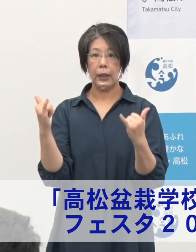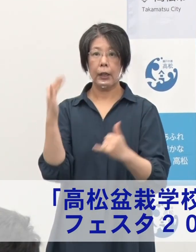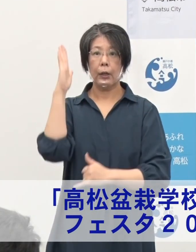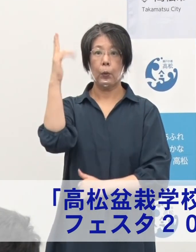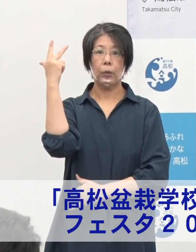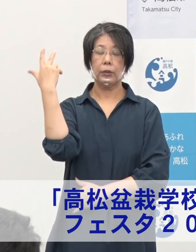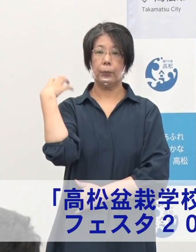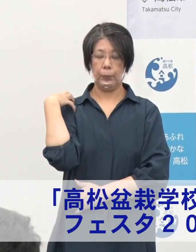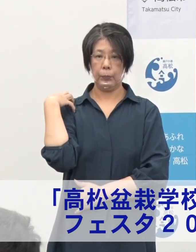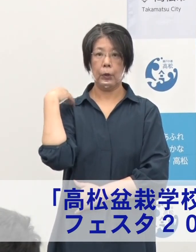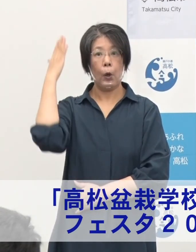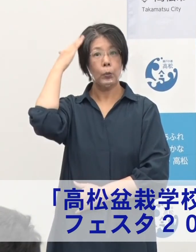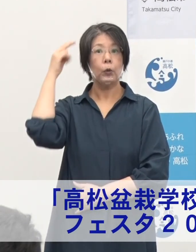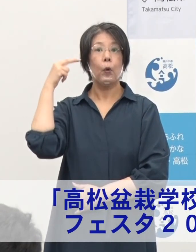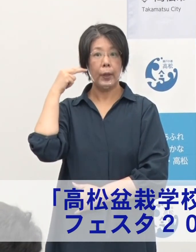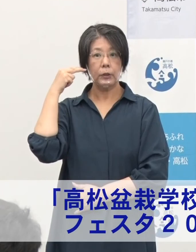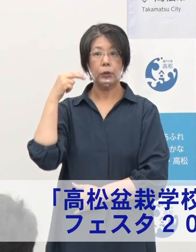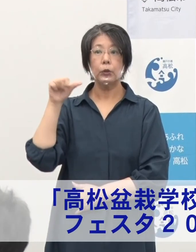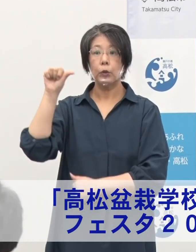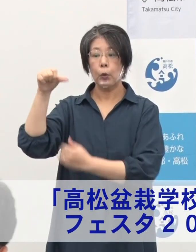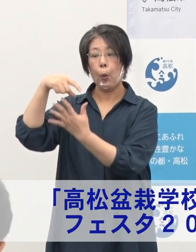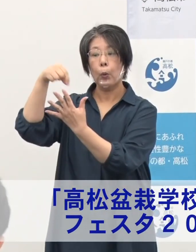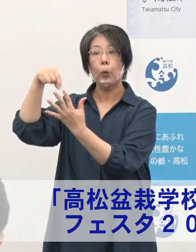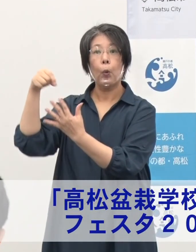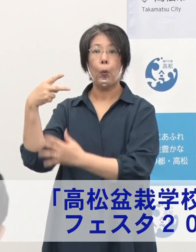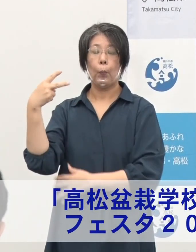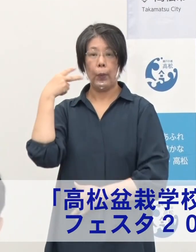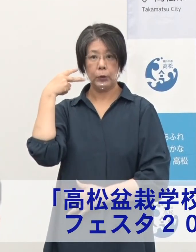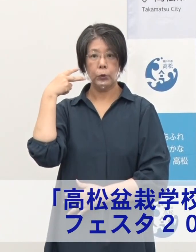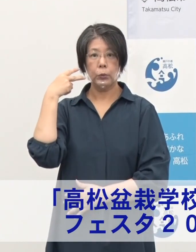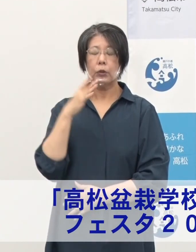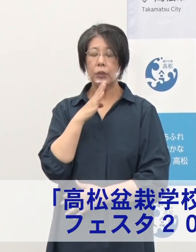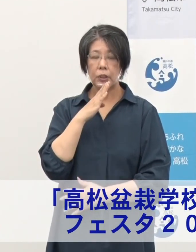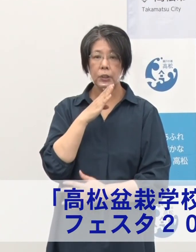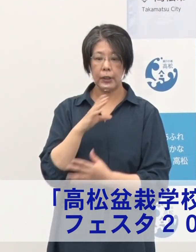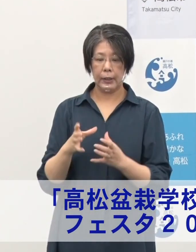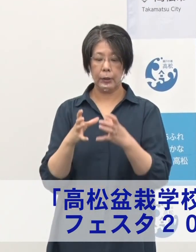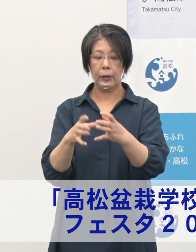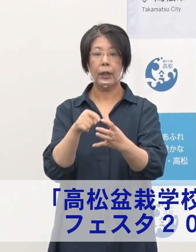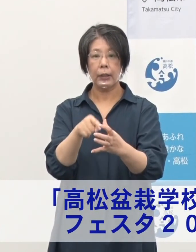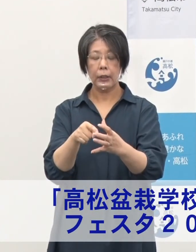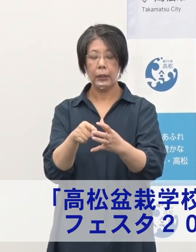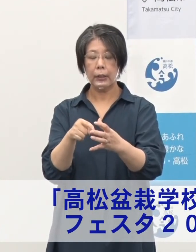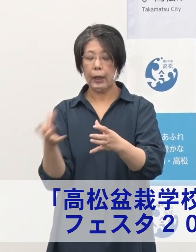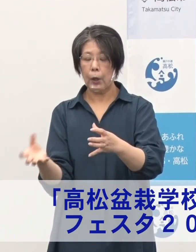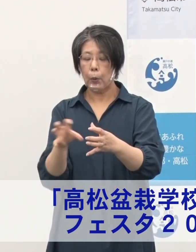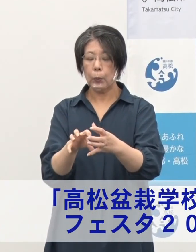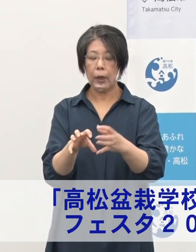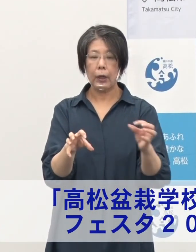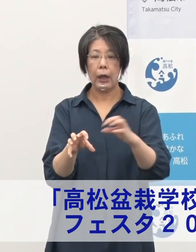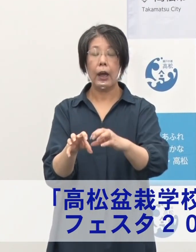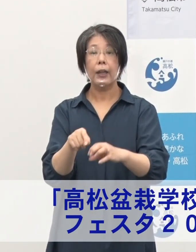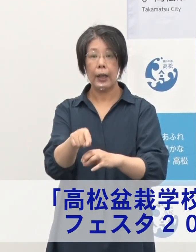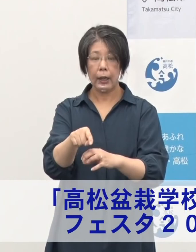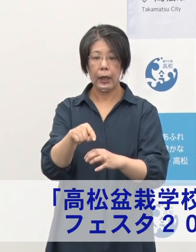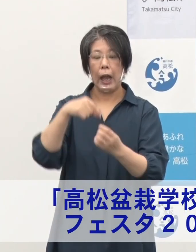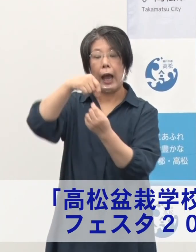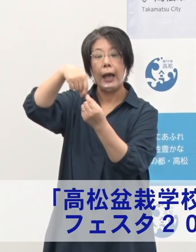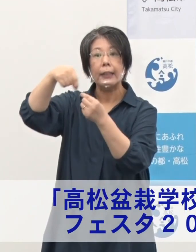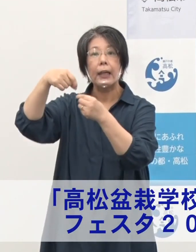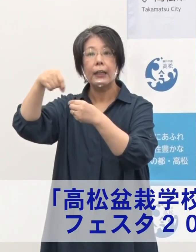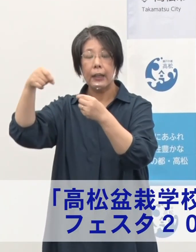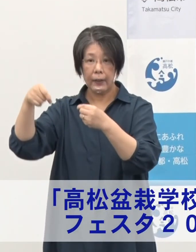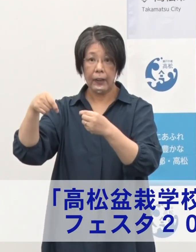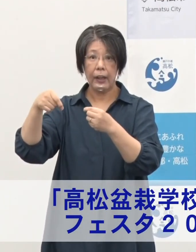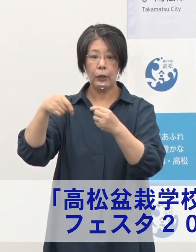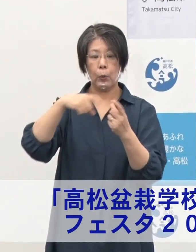なりくろ松屋五葉松などの実物の盆栽を用いて植え替えや針金掛けなどテーマごとの